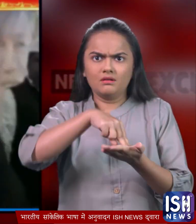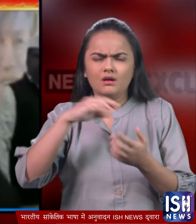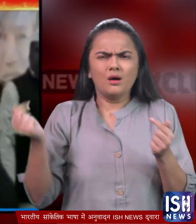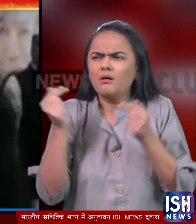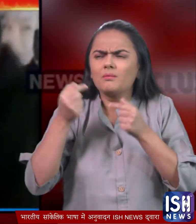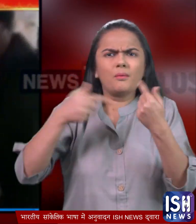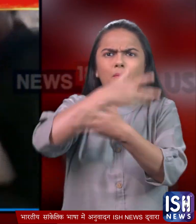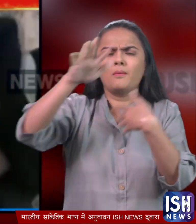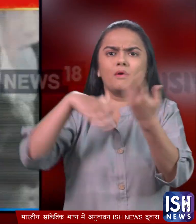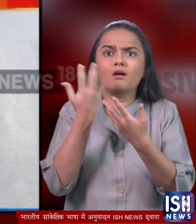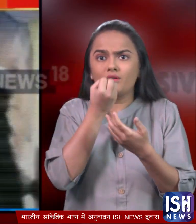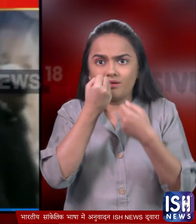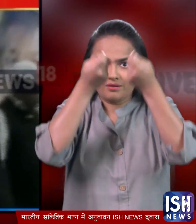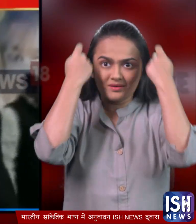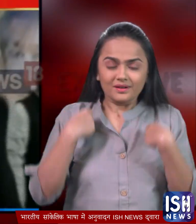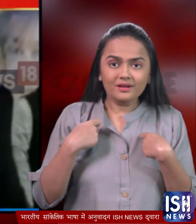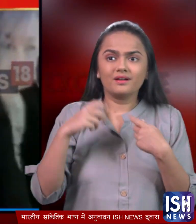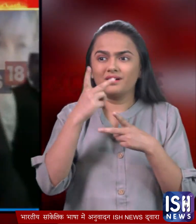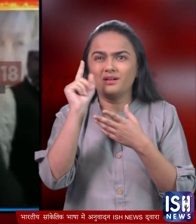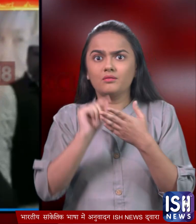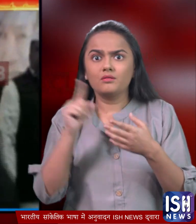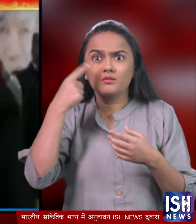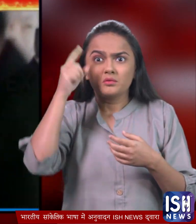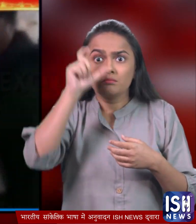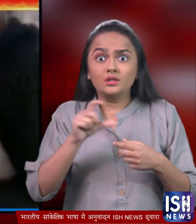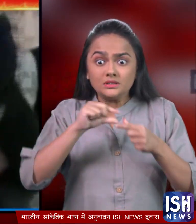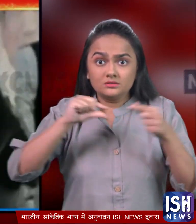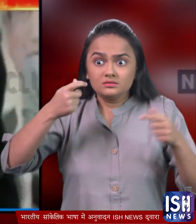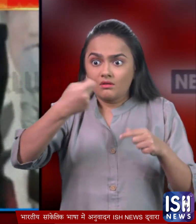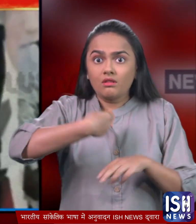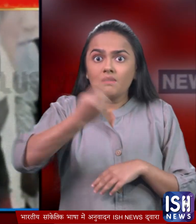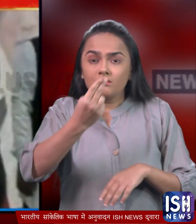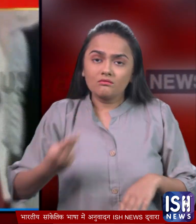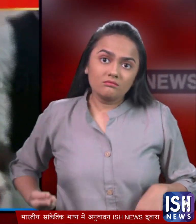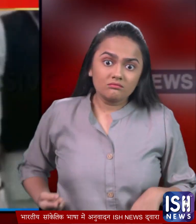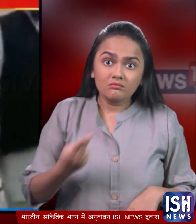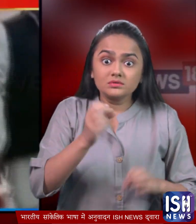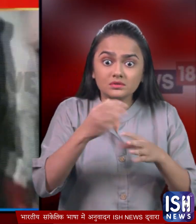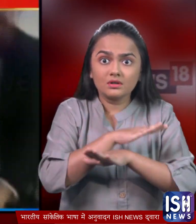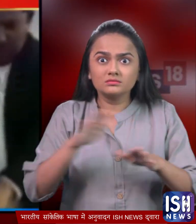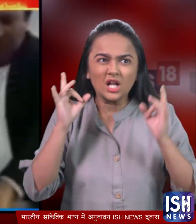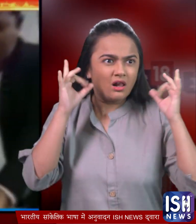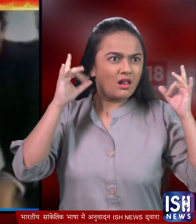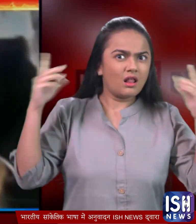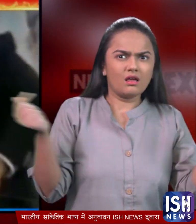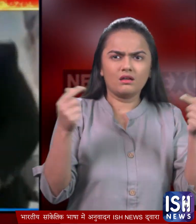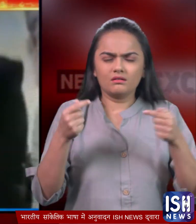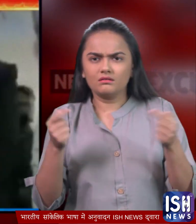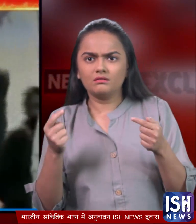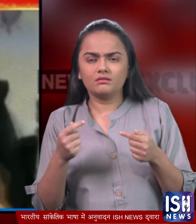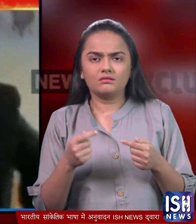गई, क्योंकि गले में फूलों की माला और भगवा गमछा डाले एक शख्स बड़ा चाकू लेकर अचानक मंच पर पहुंचकर हंगामा करने लगा।